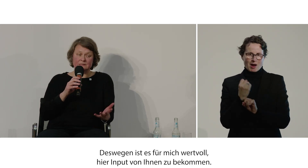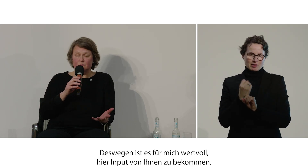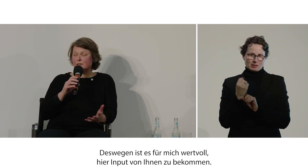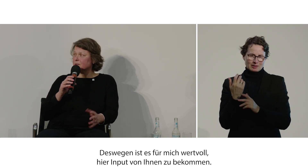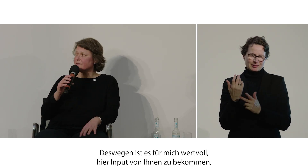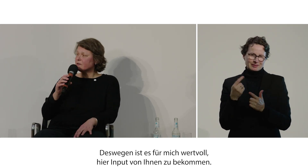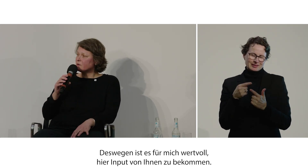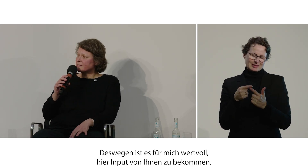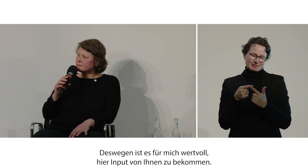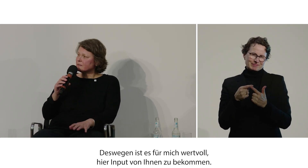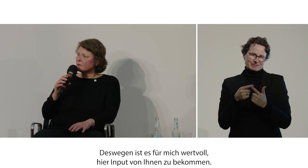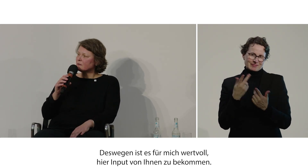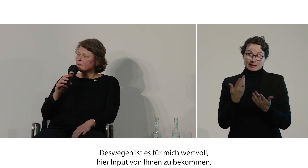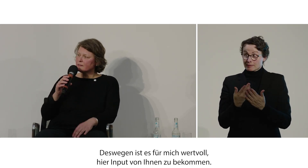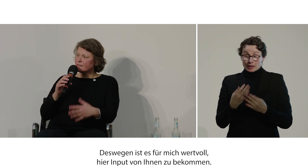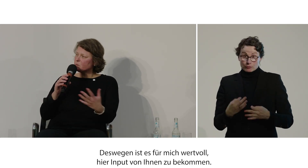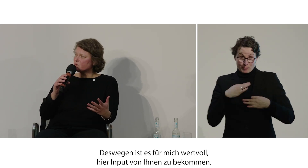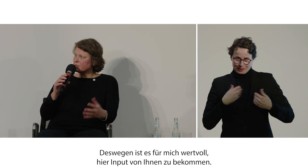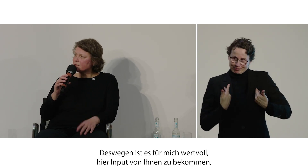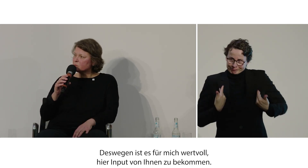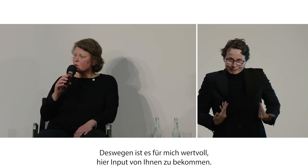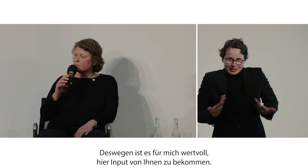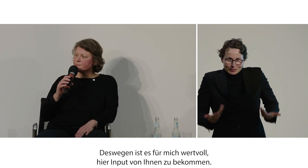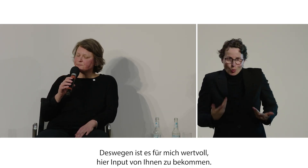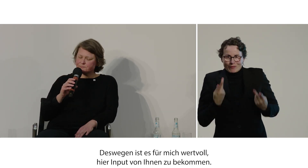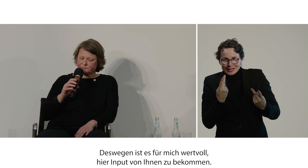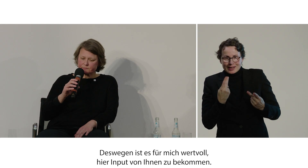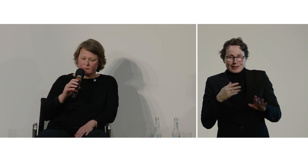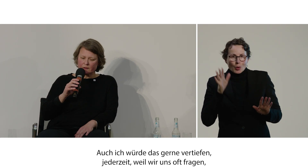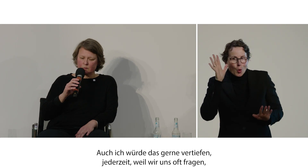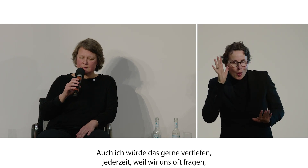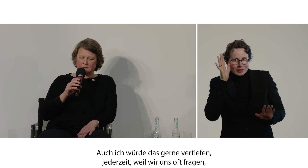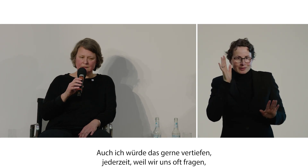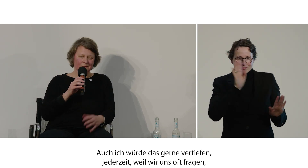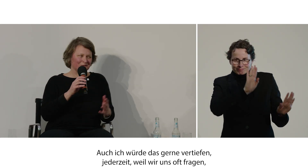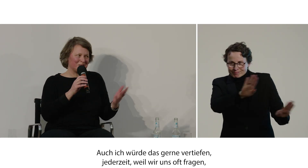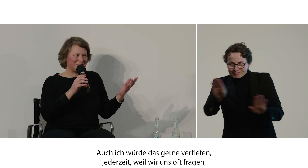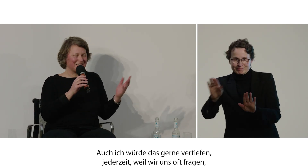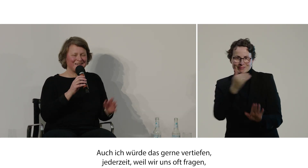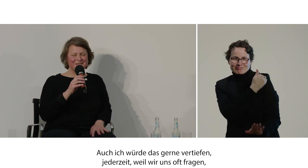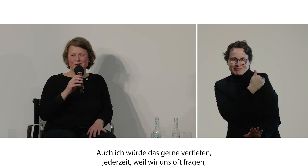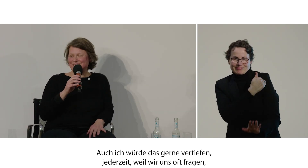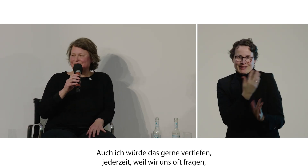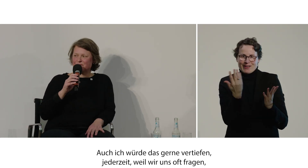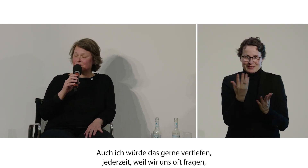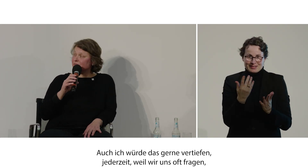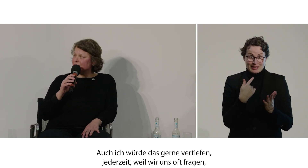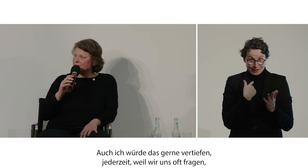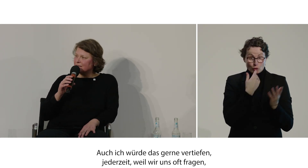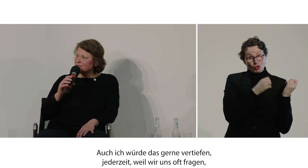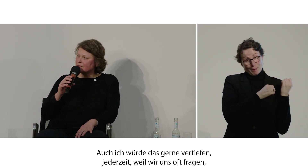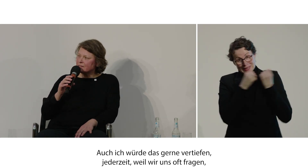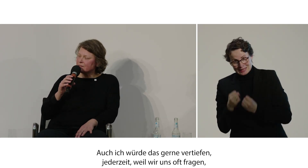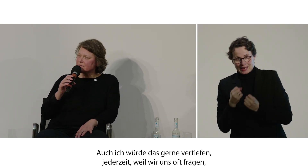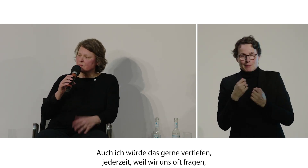Deswegen ist es für mich total wertvoll, jetzt hier auch Input von Ihnen zu bekommen. Und auch ich würde das gern vertiefen